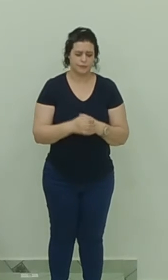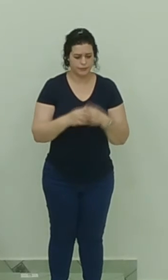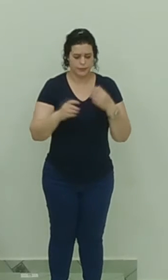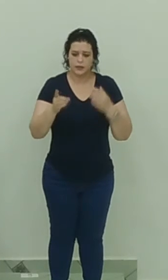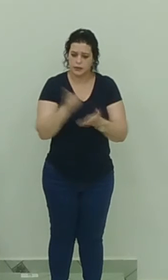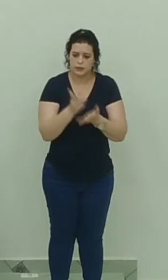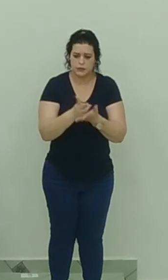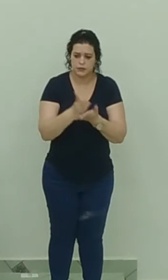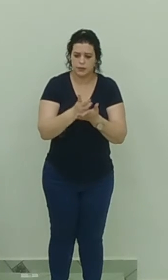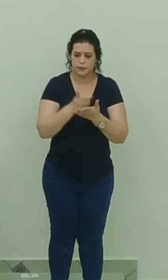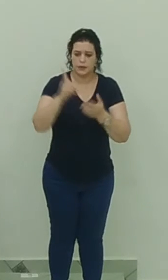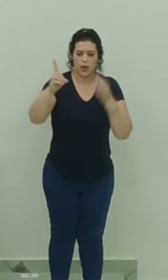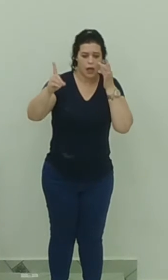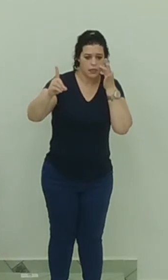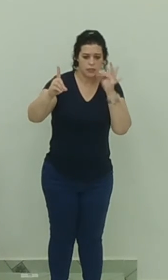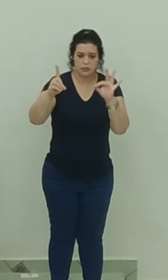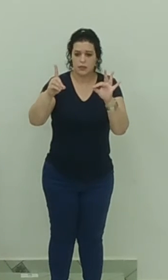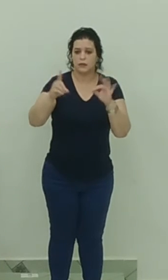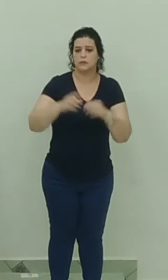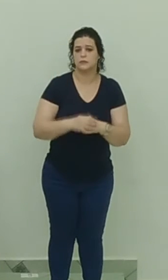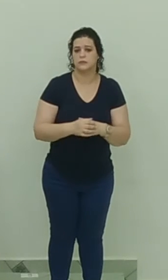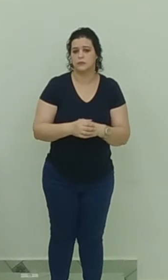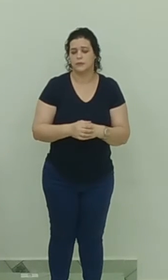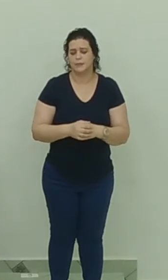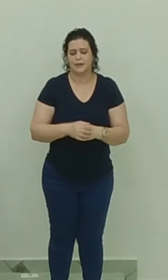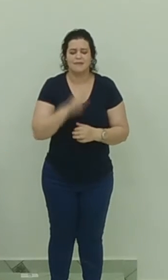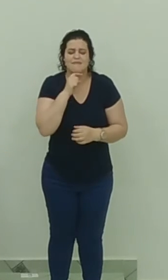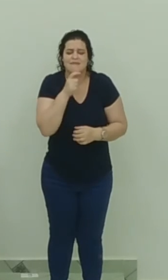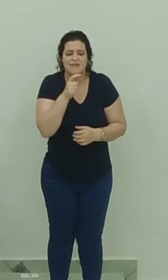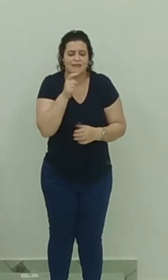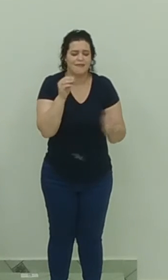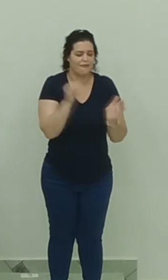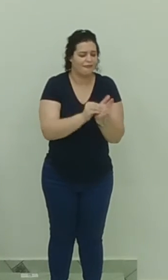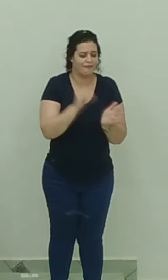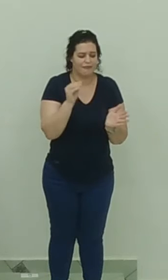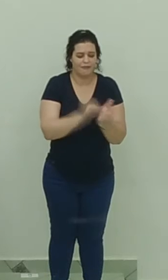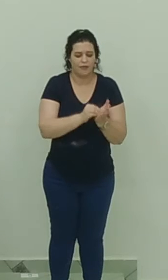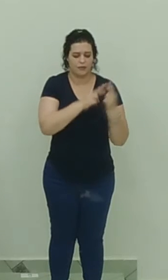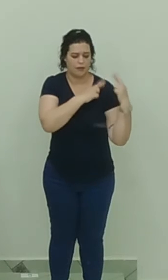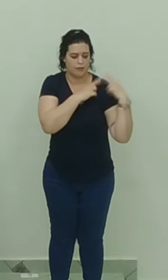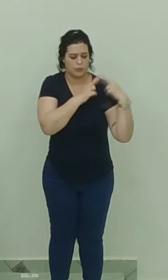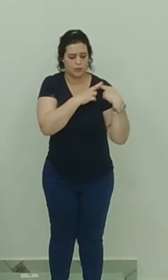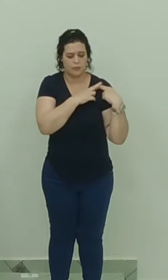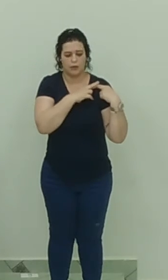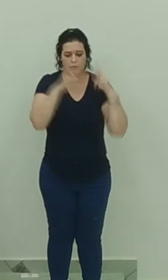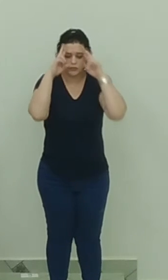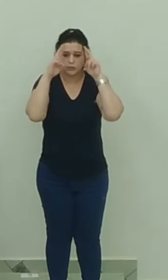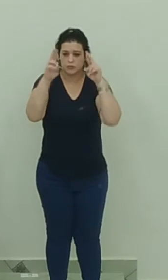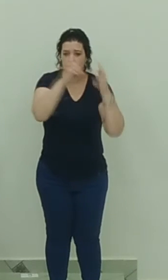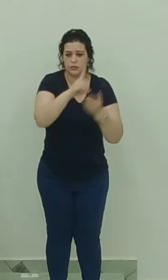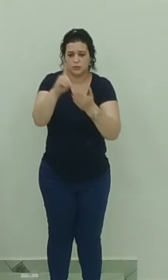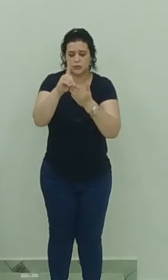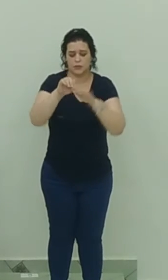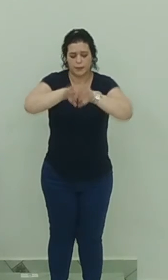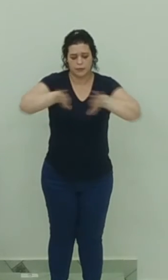Atentando diligentemente, porque ninguém seja faltoso, separando-se da graça de Deus,